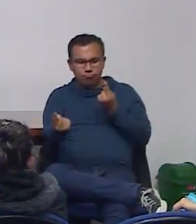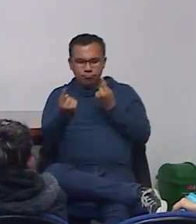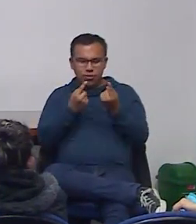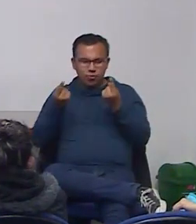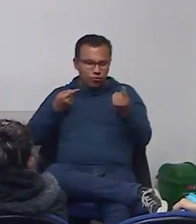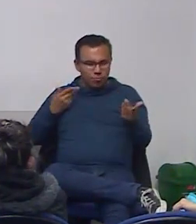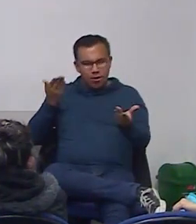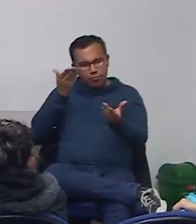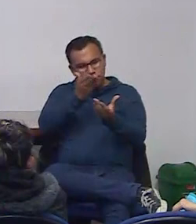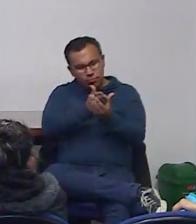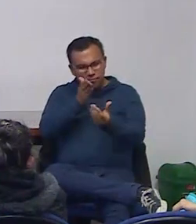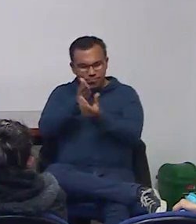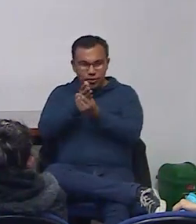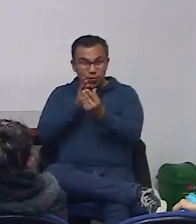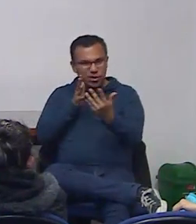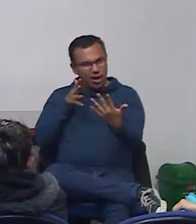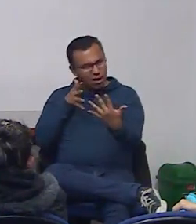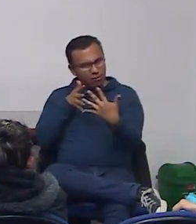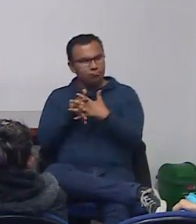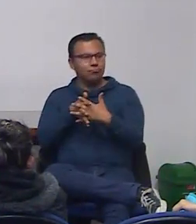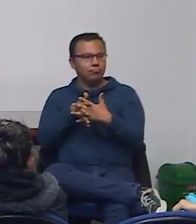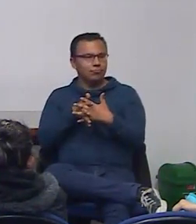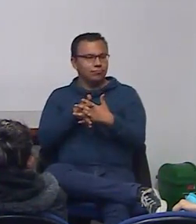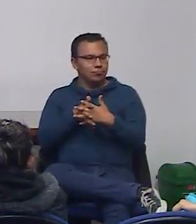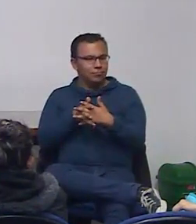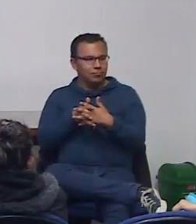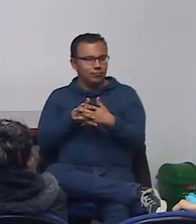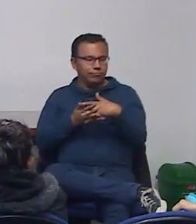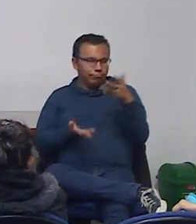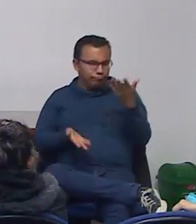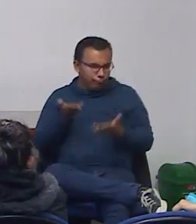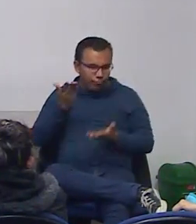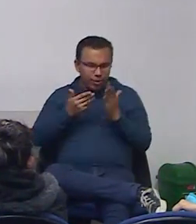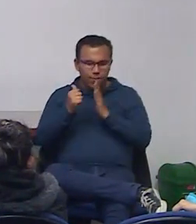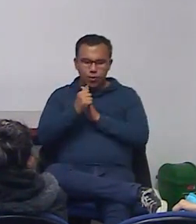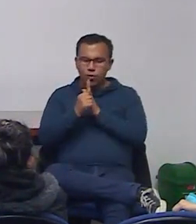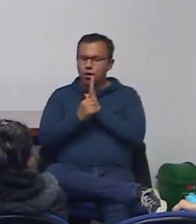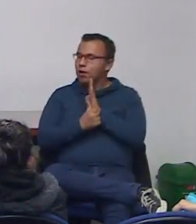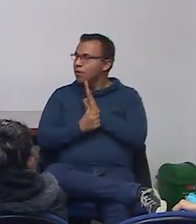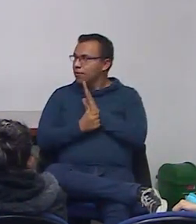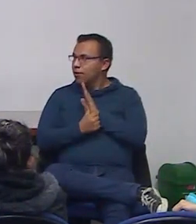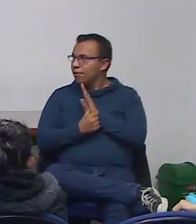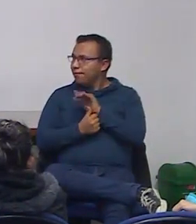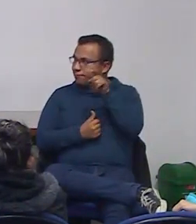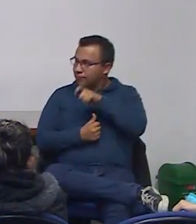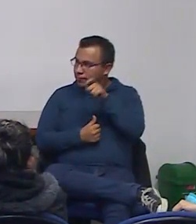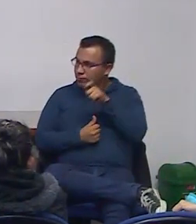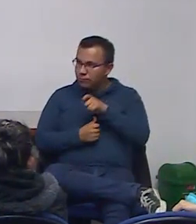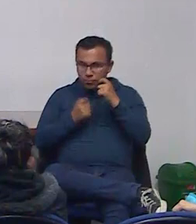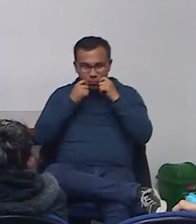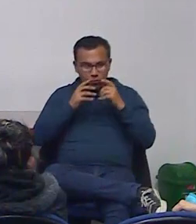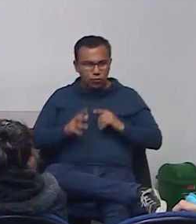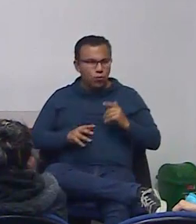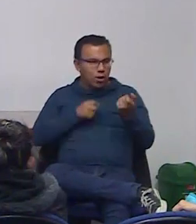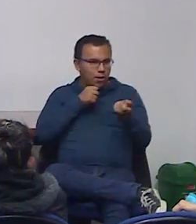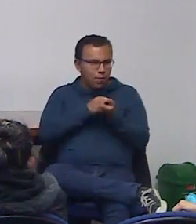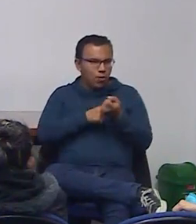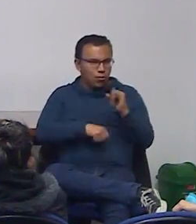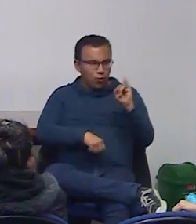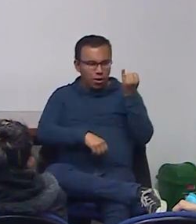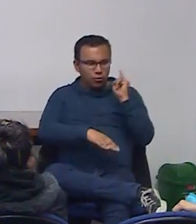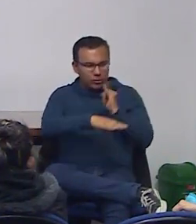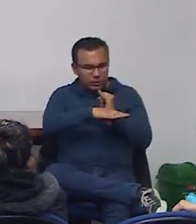instituciones y la que más se ajusta porque ellos eh dentro del programa necesitan que los chicos tengan un apoyo de una